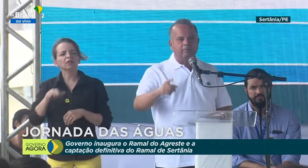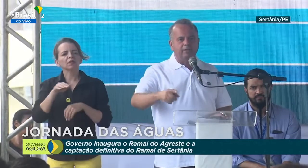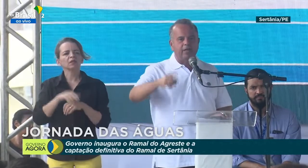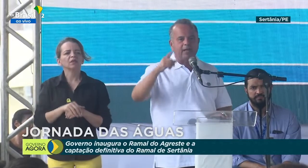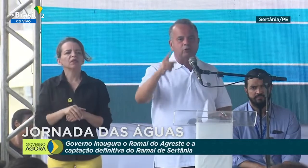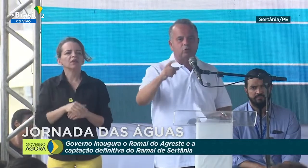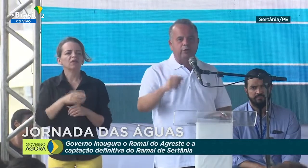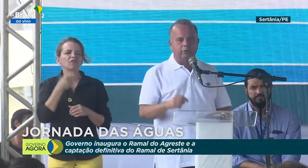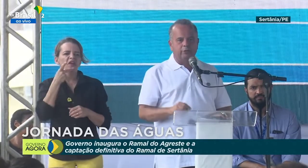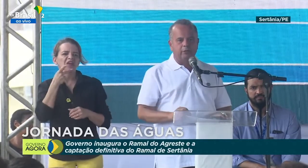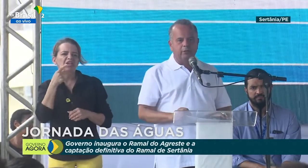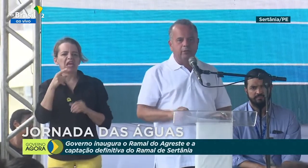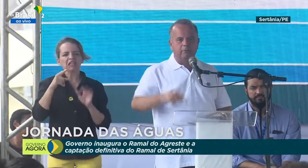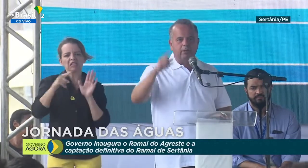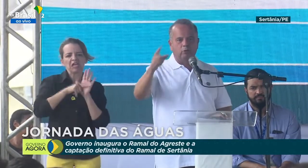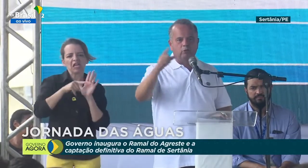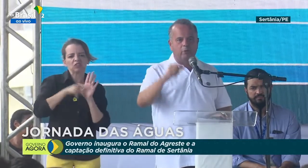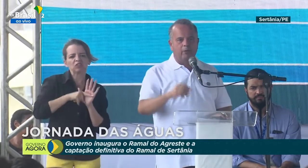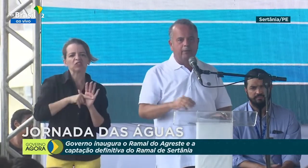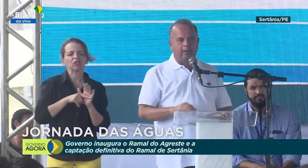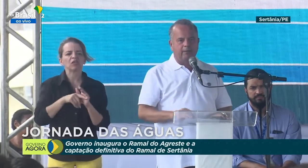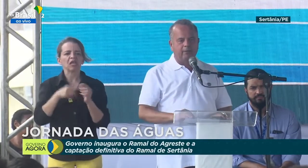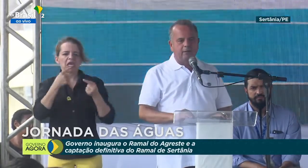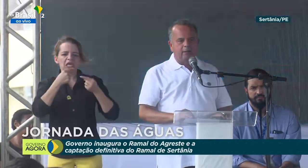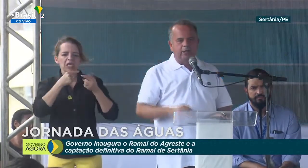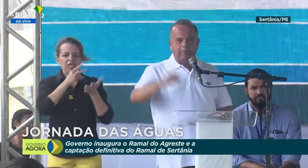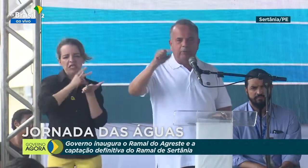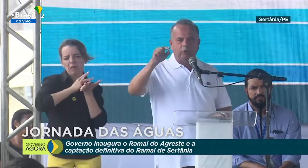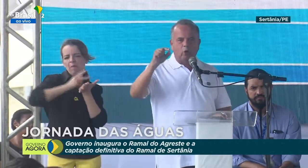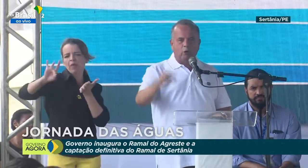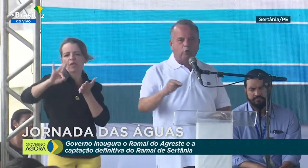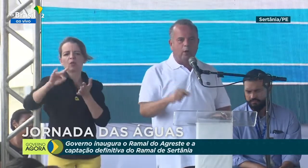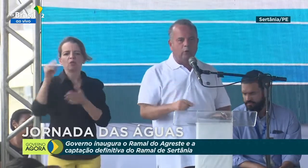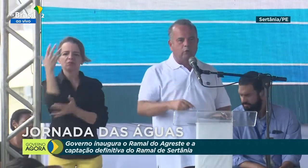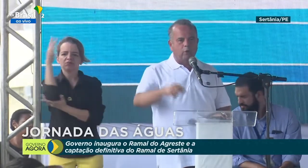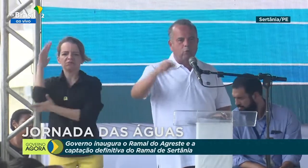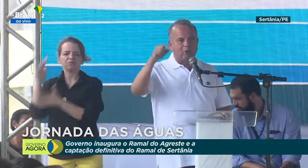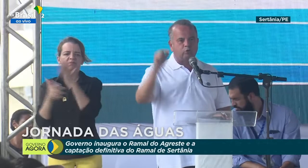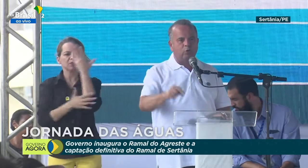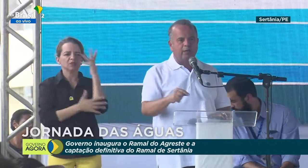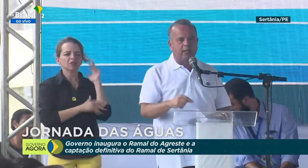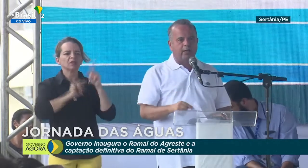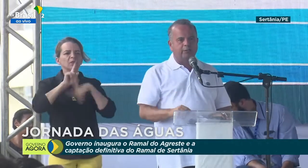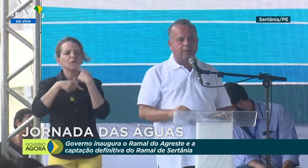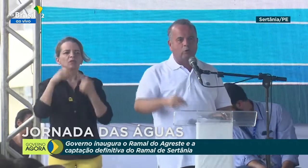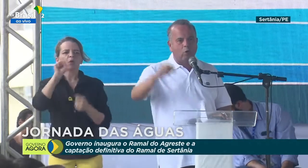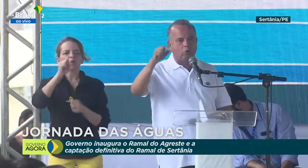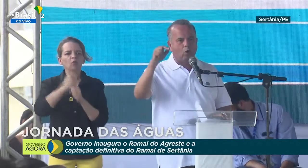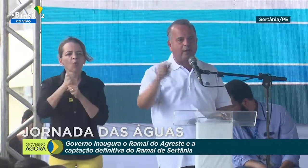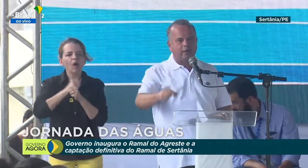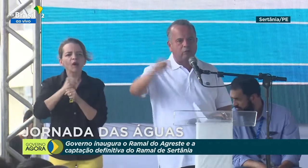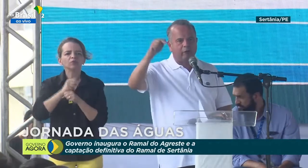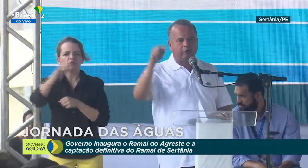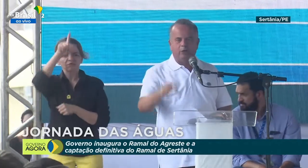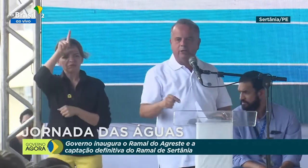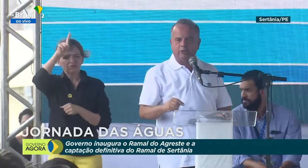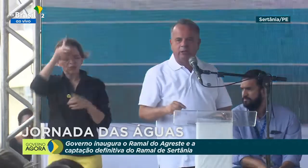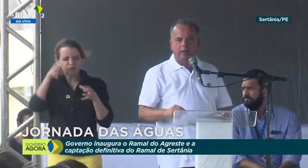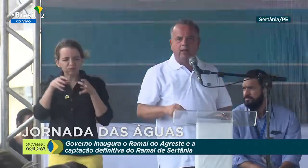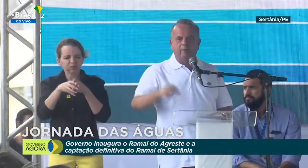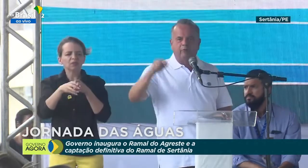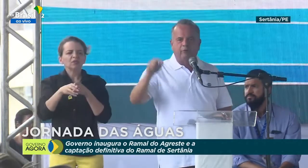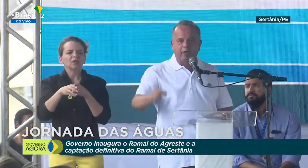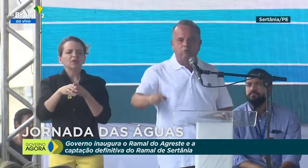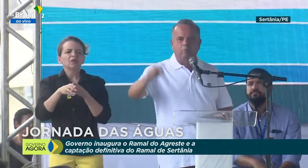chamado de negacionista, inimigo do meio ambiente, que depois de 8 anos, com a sua liderança e com um Congresso